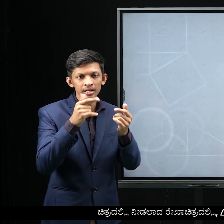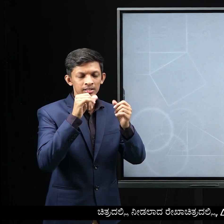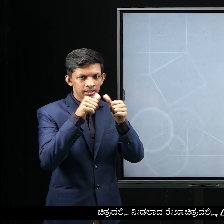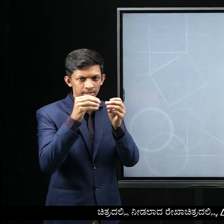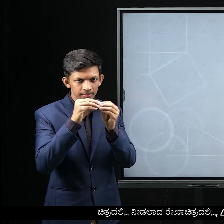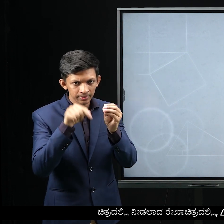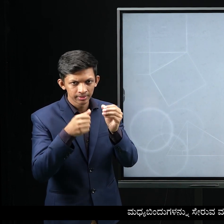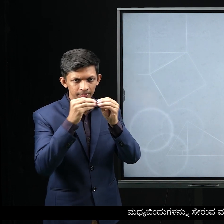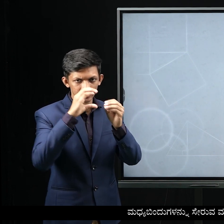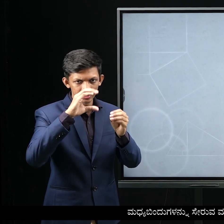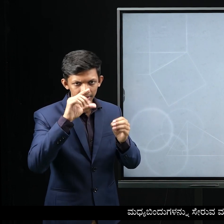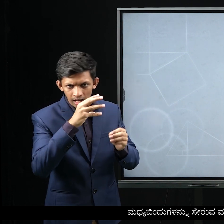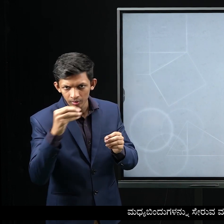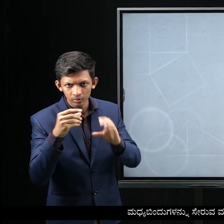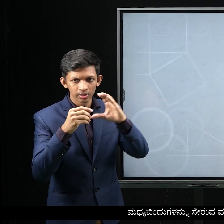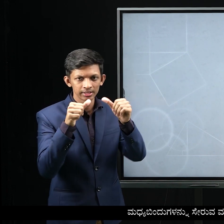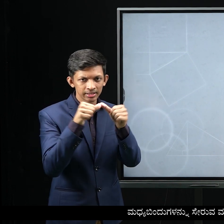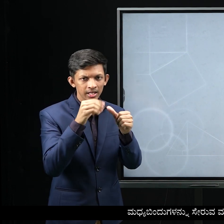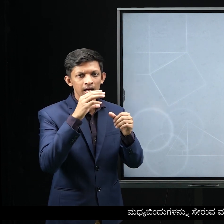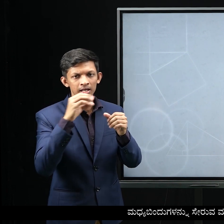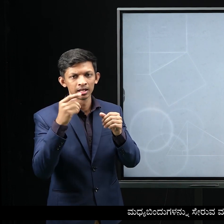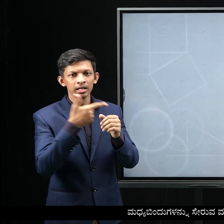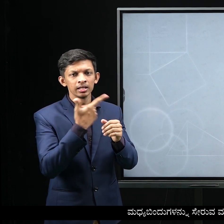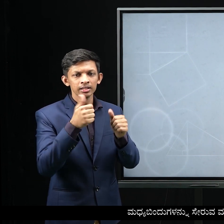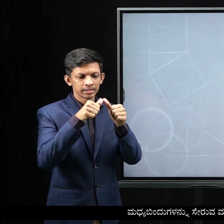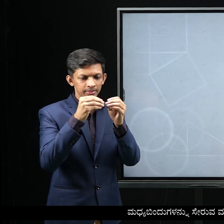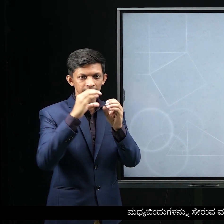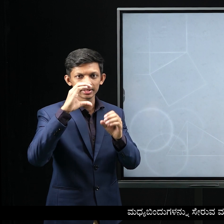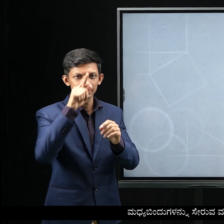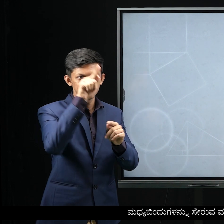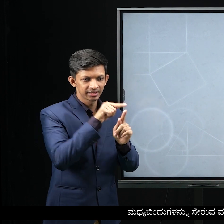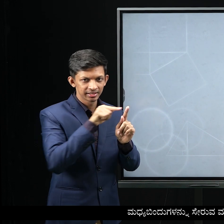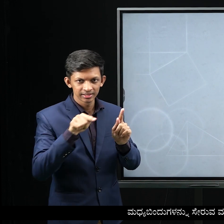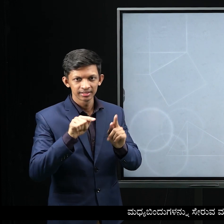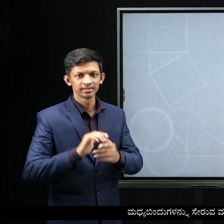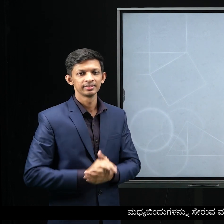ಬದಿಗಳ ಮಧ್ಯಬಿಂದುಗಳನ್ನು ಸೇರುವ ಮೂಲಕ ತ್ರಿಕೋನ ಡಿಇಎಫ್ ರಚನೆಯಾಗುತ್ತದೆ.